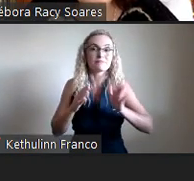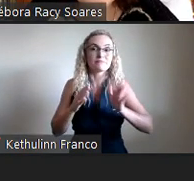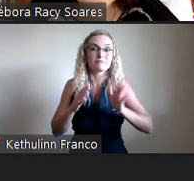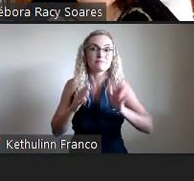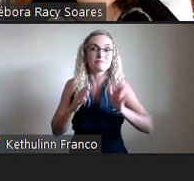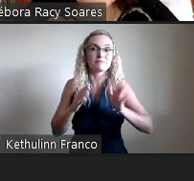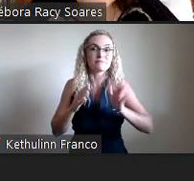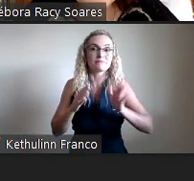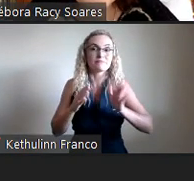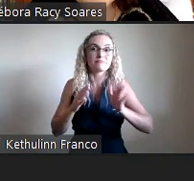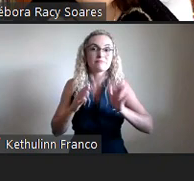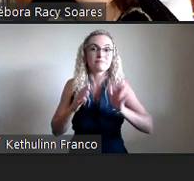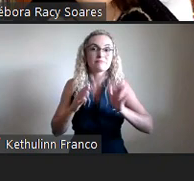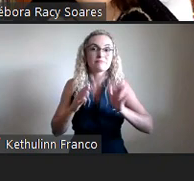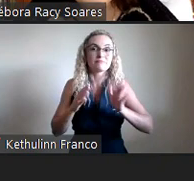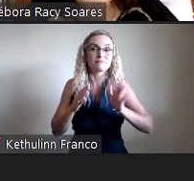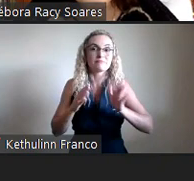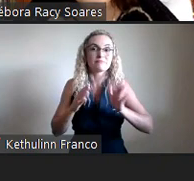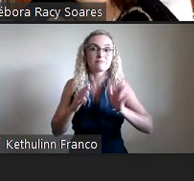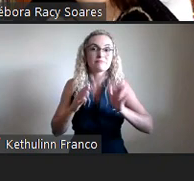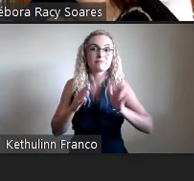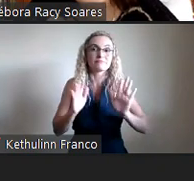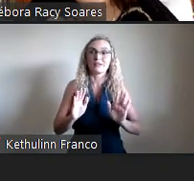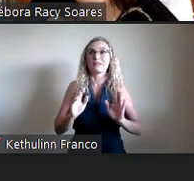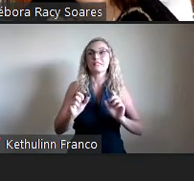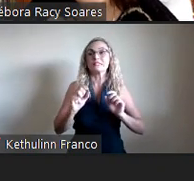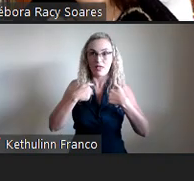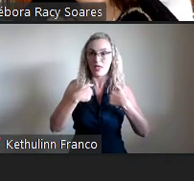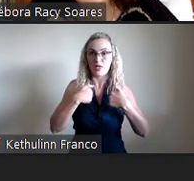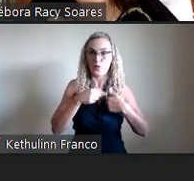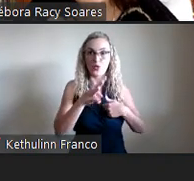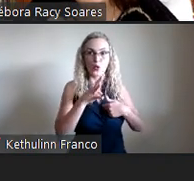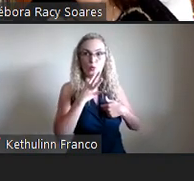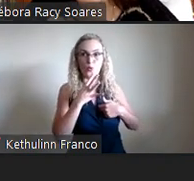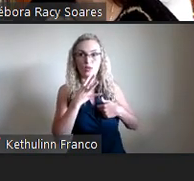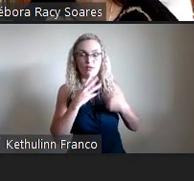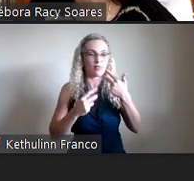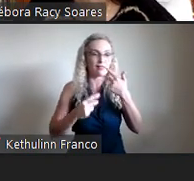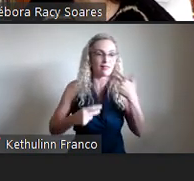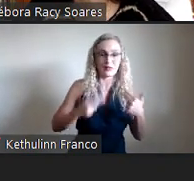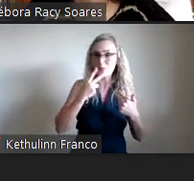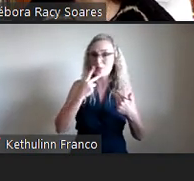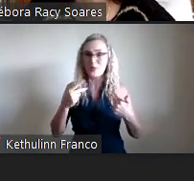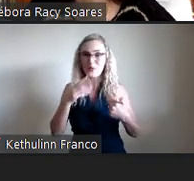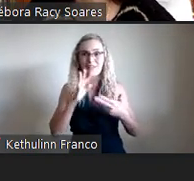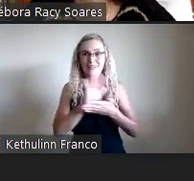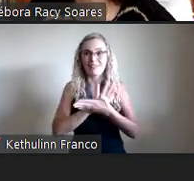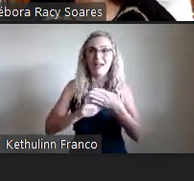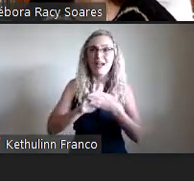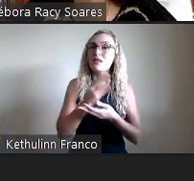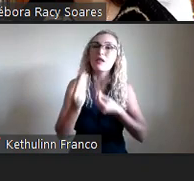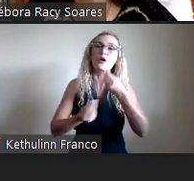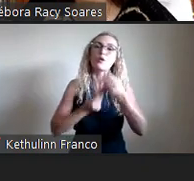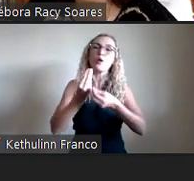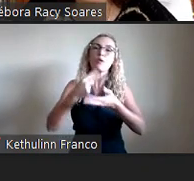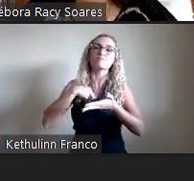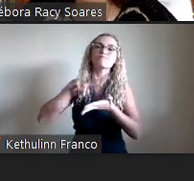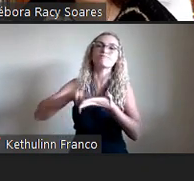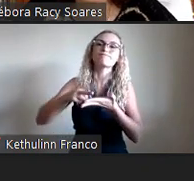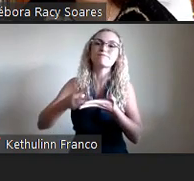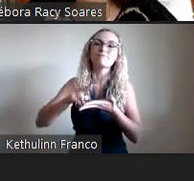conhece a sua própria língua. Essas são as nossas referências. Quero agradecer